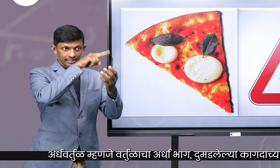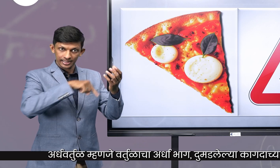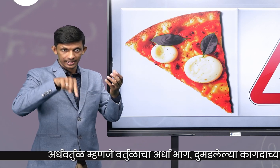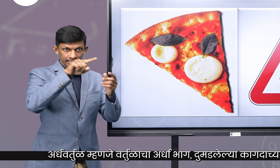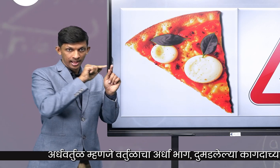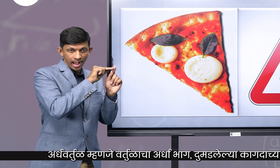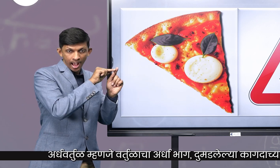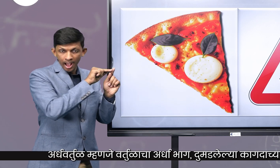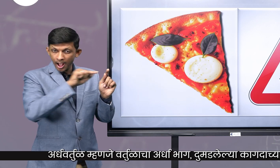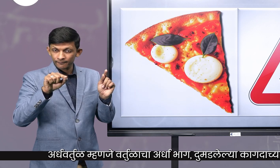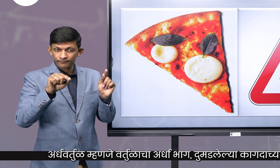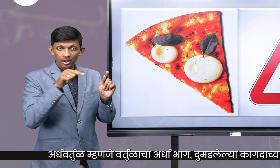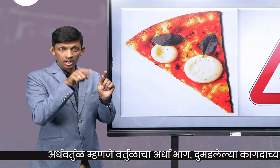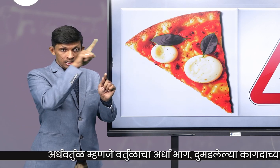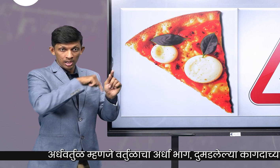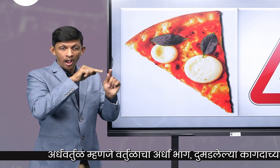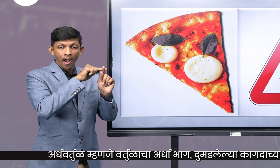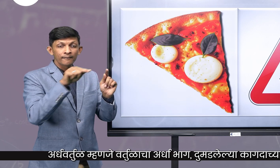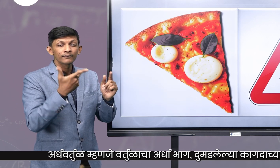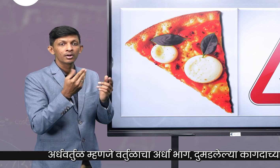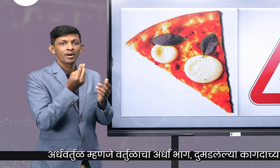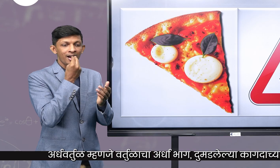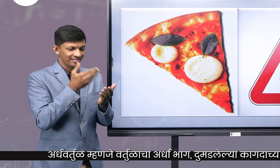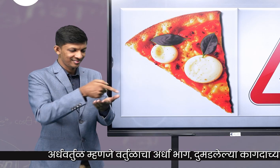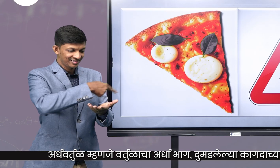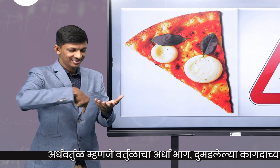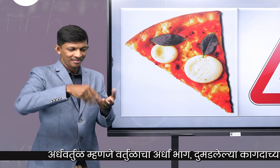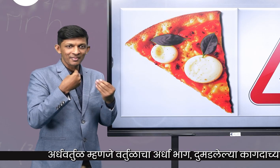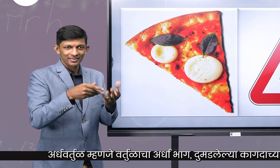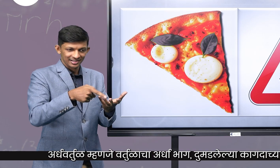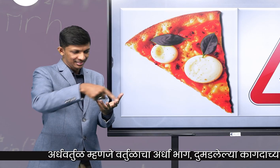अर्धवर्तुळ म्हणजे वर्तुळाचा अर्धा भाग, दुमडलेल्या कागदाच्या प्लेटसारखा.